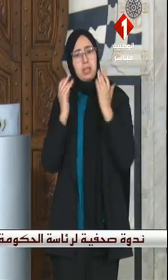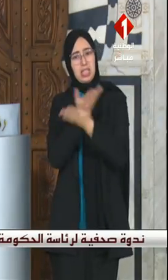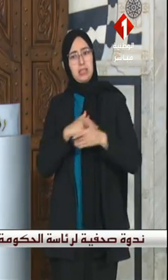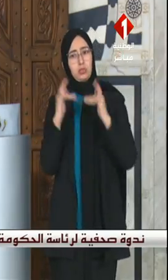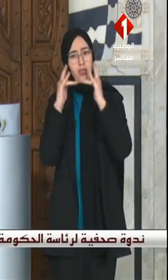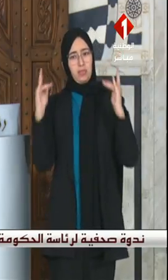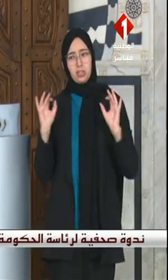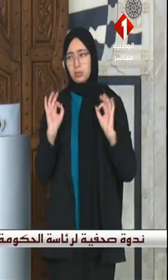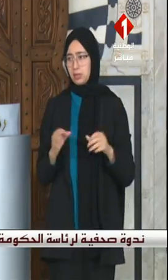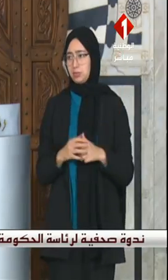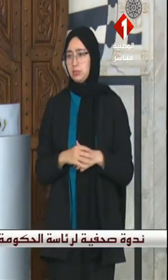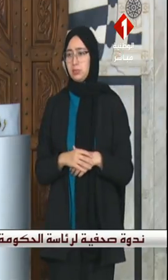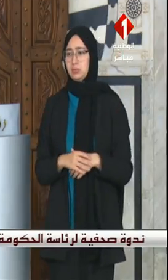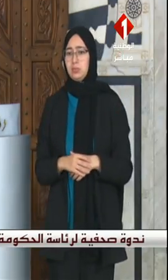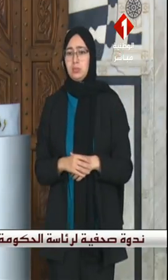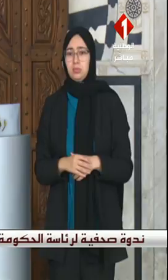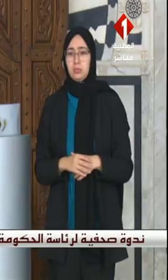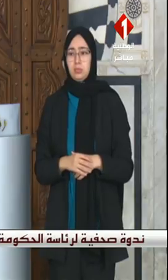المتعلقة بالأسرة.